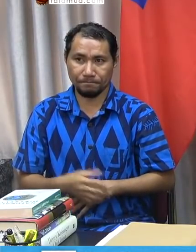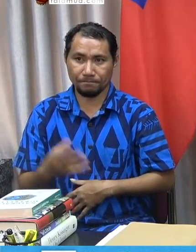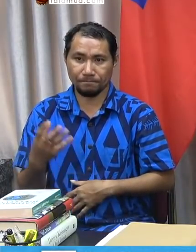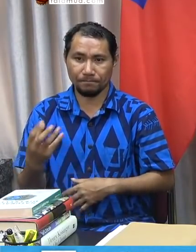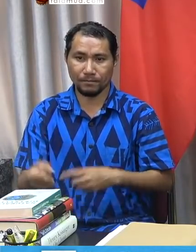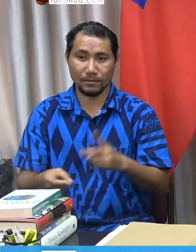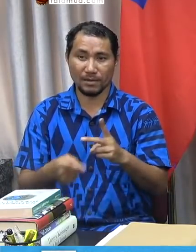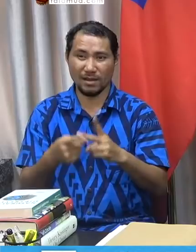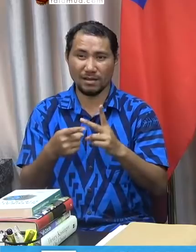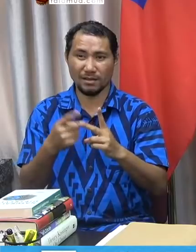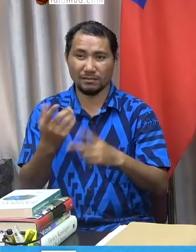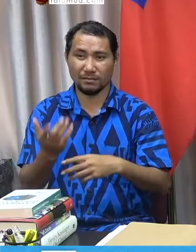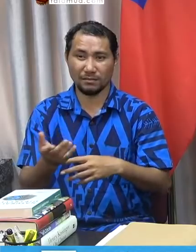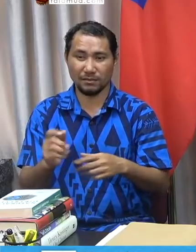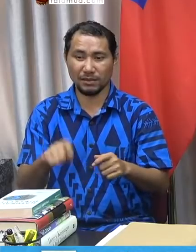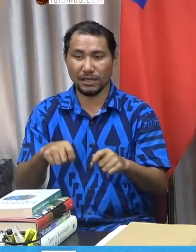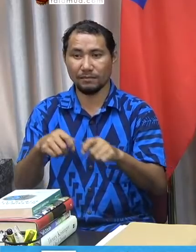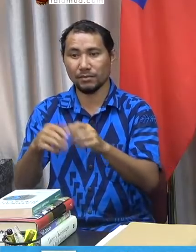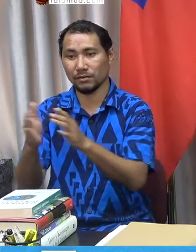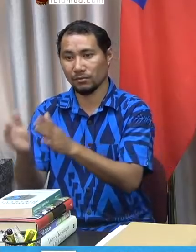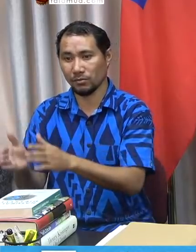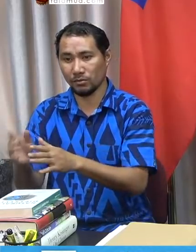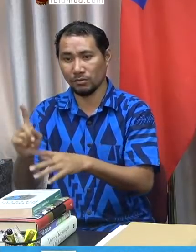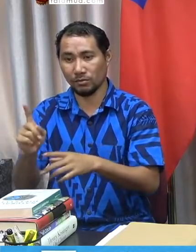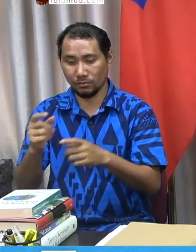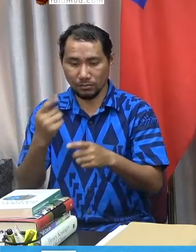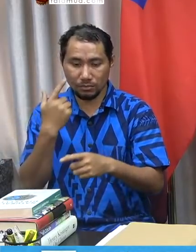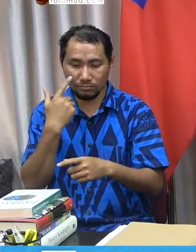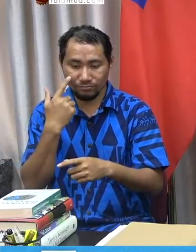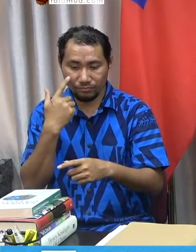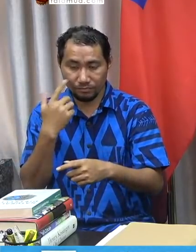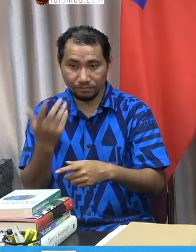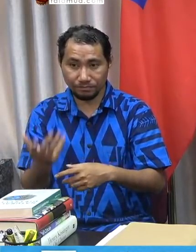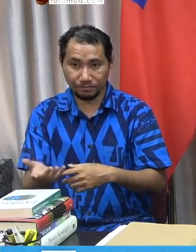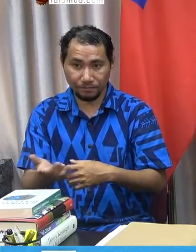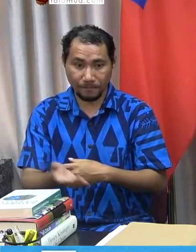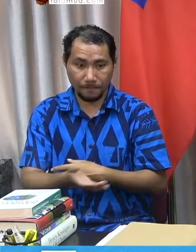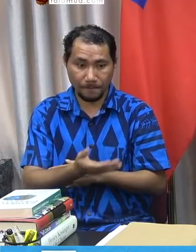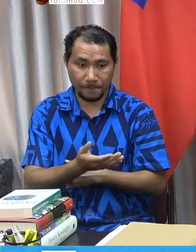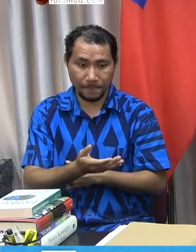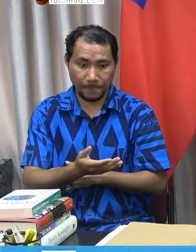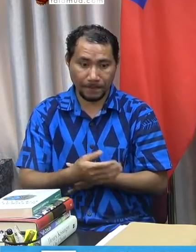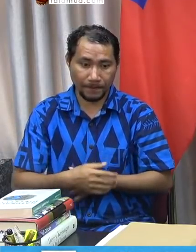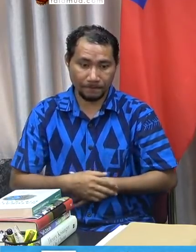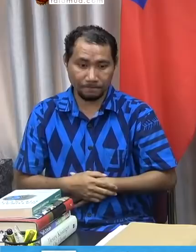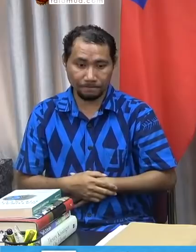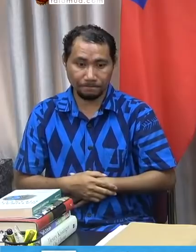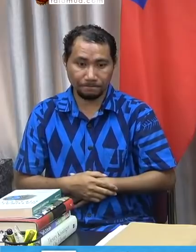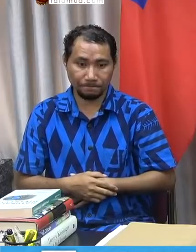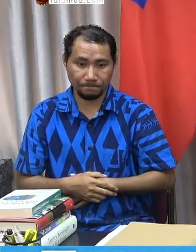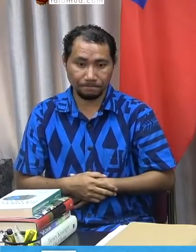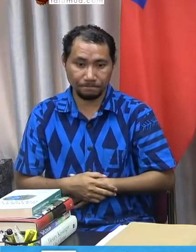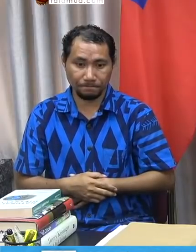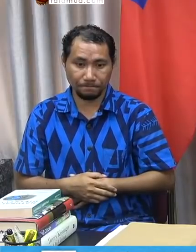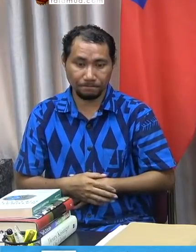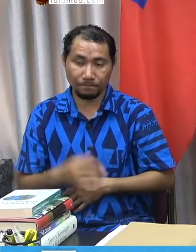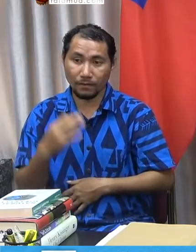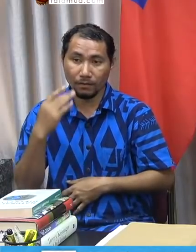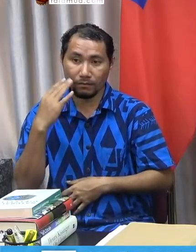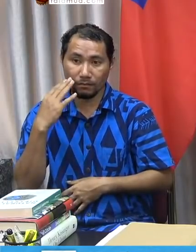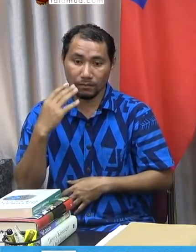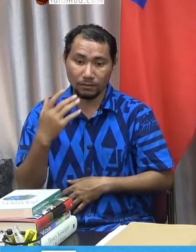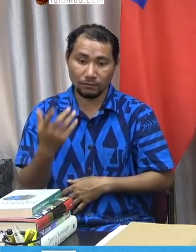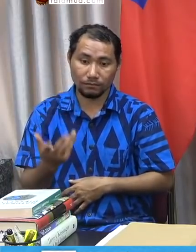la sanga ua matawa nari ali mai tusa talu ona amata ona vai totoa ia